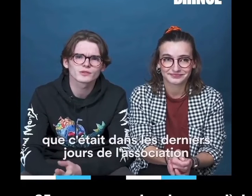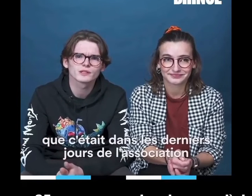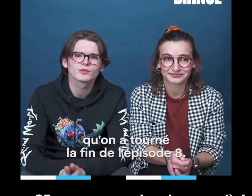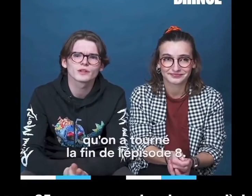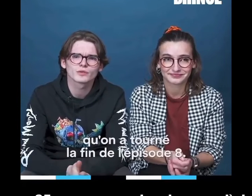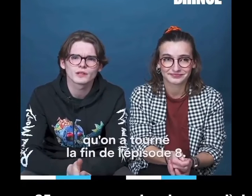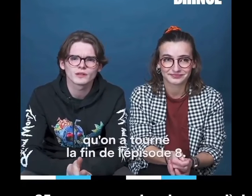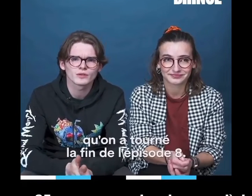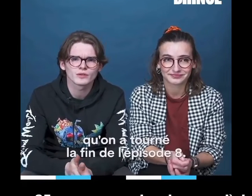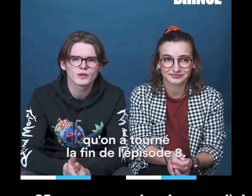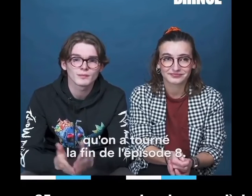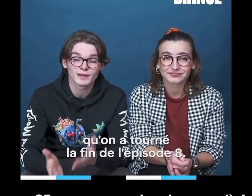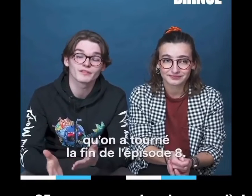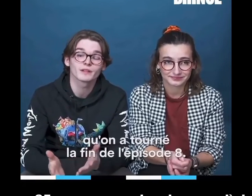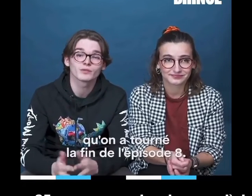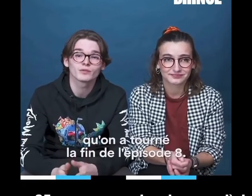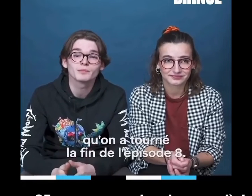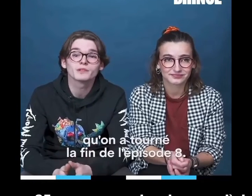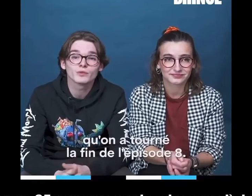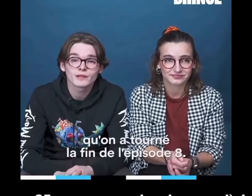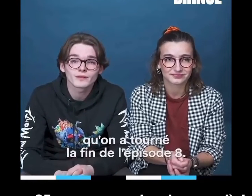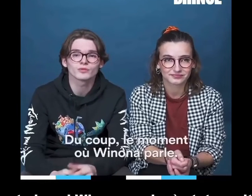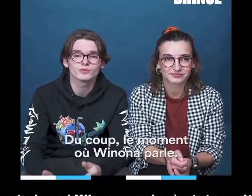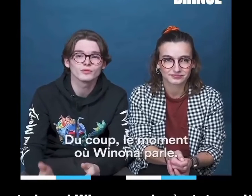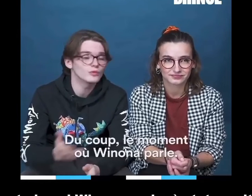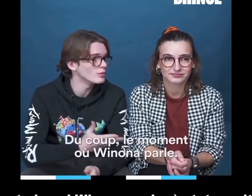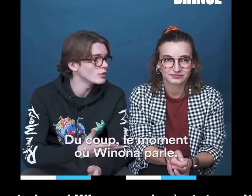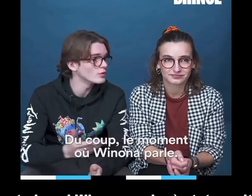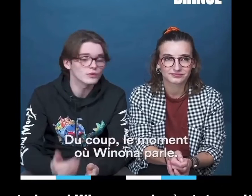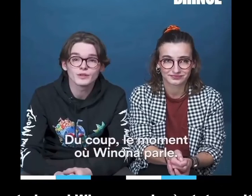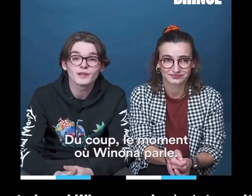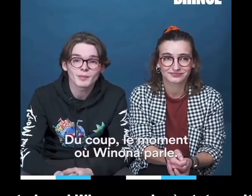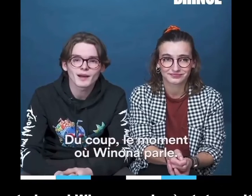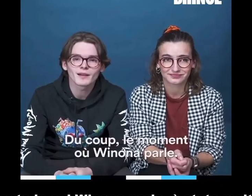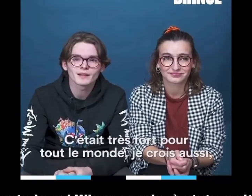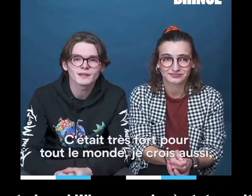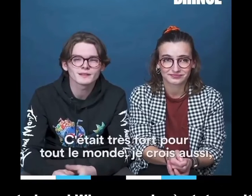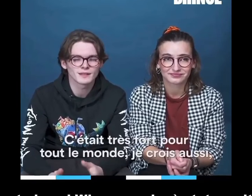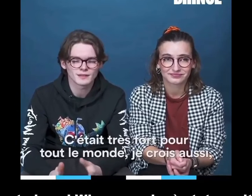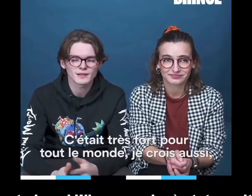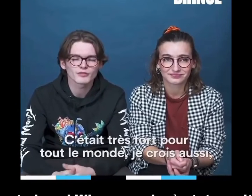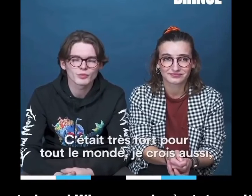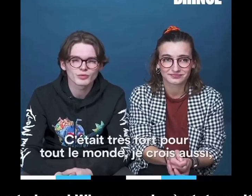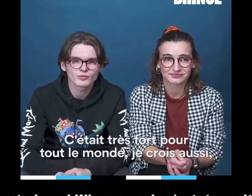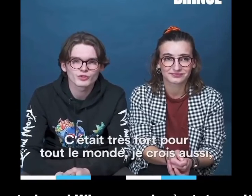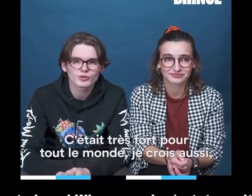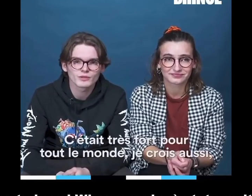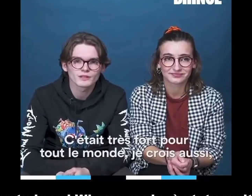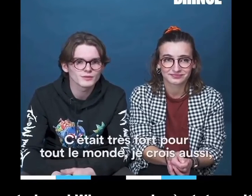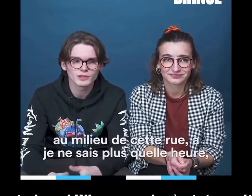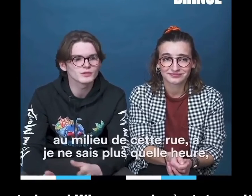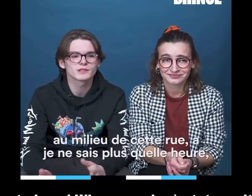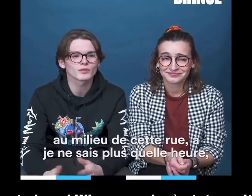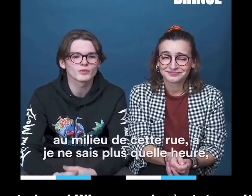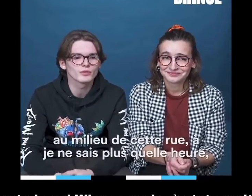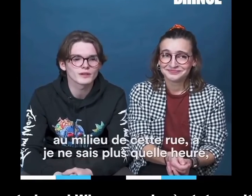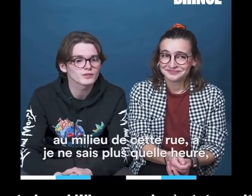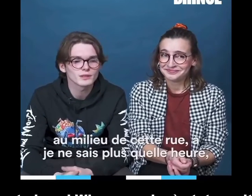qu'on a tourné la fin de l'épisode 8, du coup le moment où Inona parle. Et c'était très fort pour tout le monde, je crois, aussi au milieu de cette rue, à je sais plus quelle